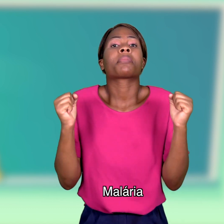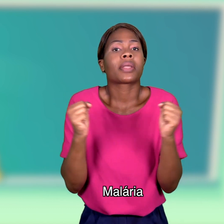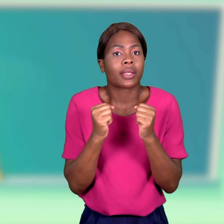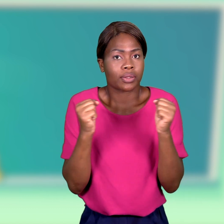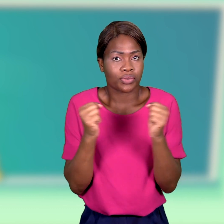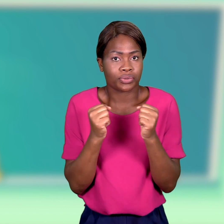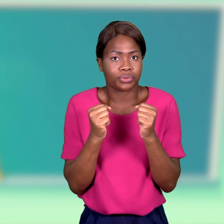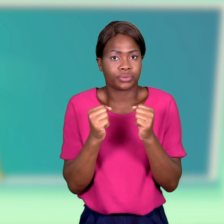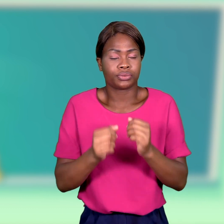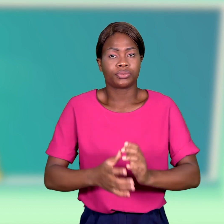malária.